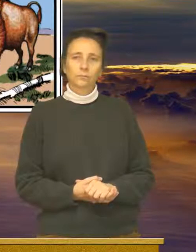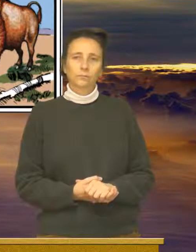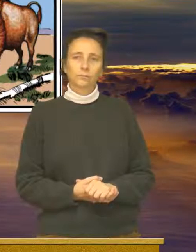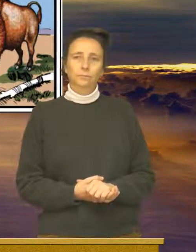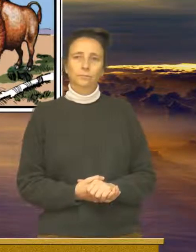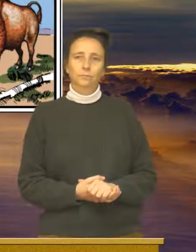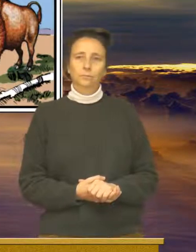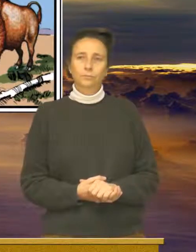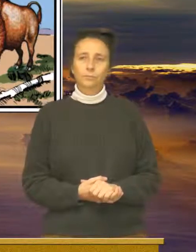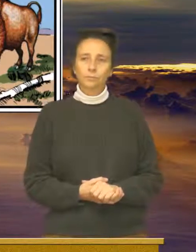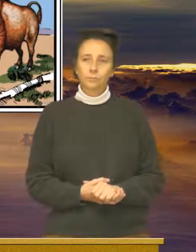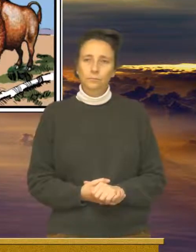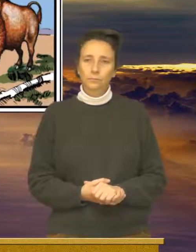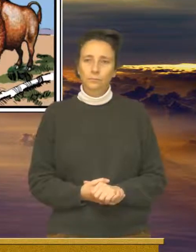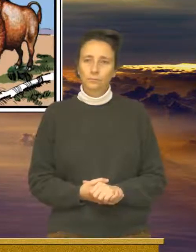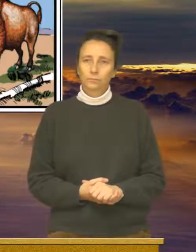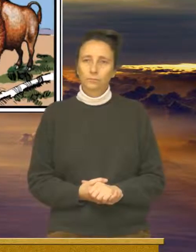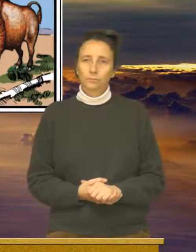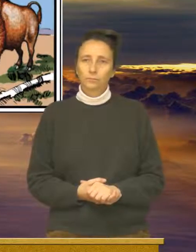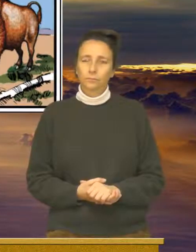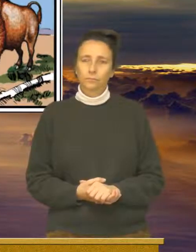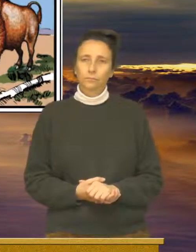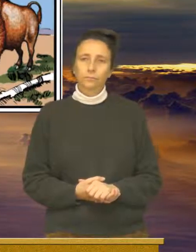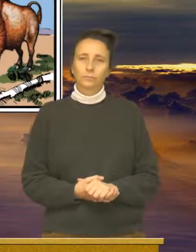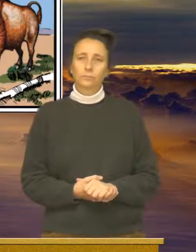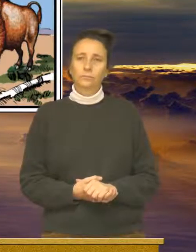porque esos poderes